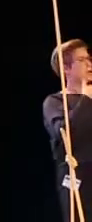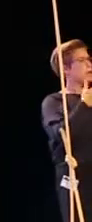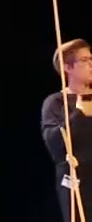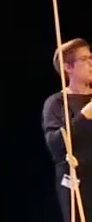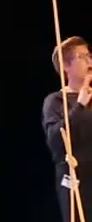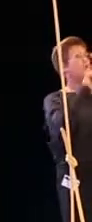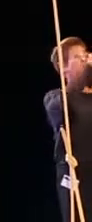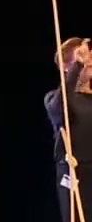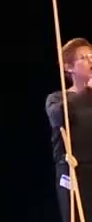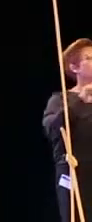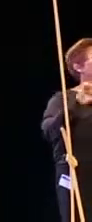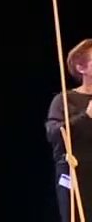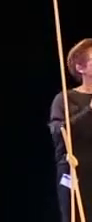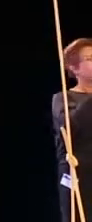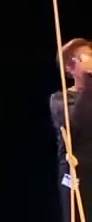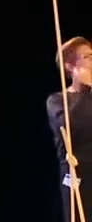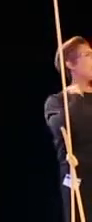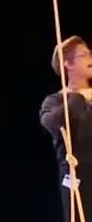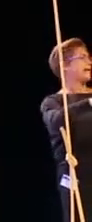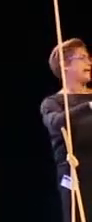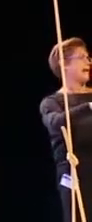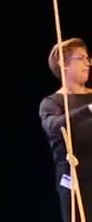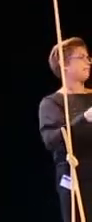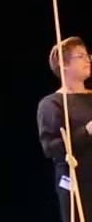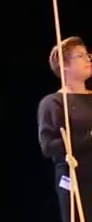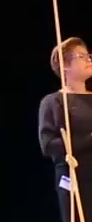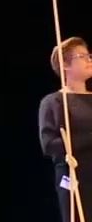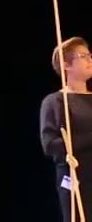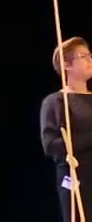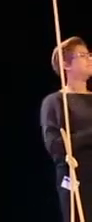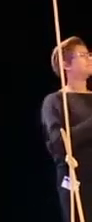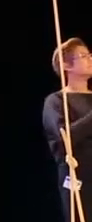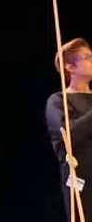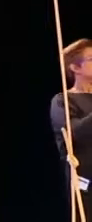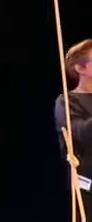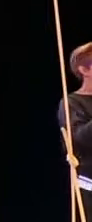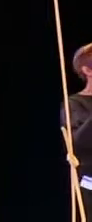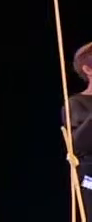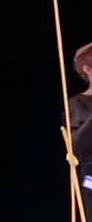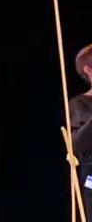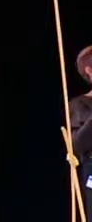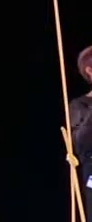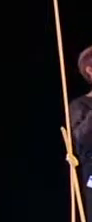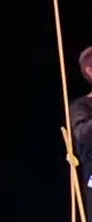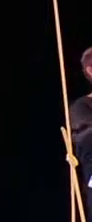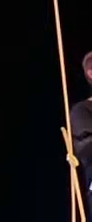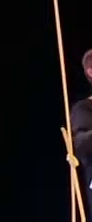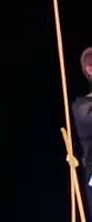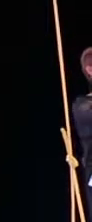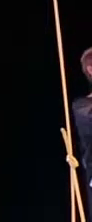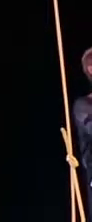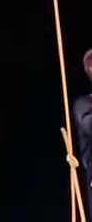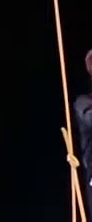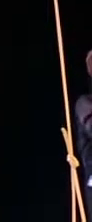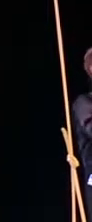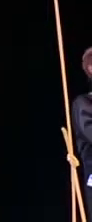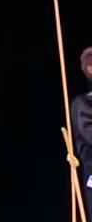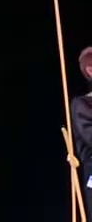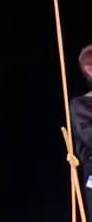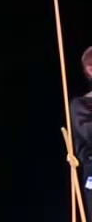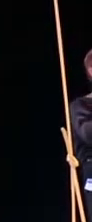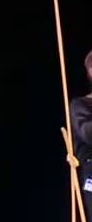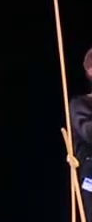är gjort? Liksom? Därför är det viktigt hur avtalet kommer se ut på klimattoppmötet i Paris.